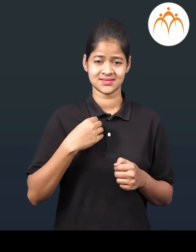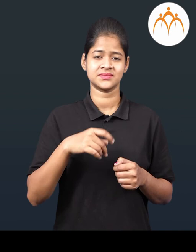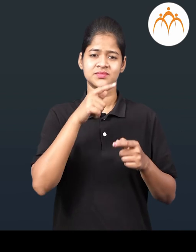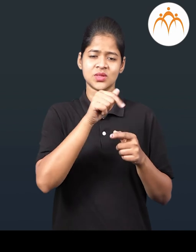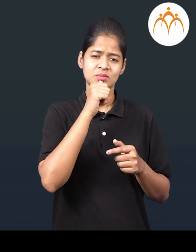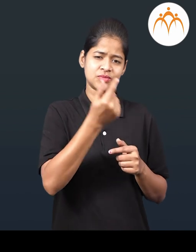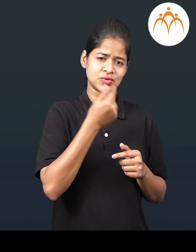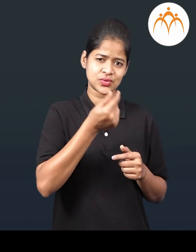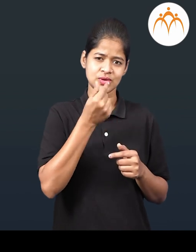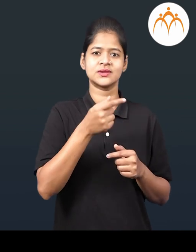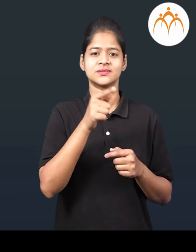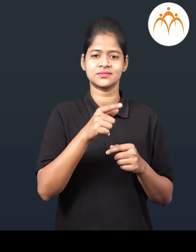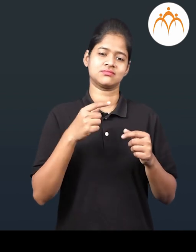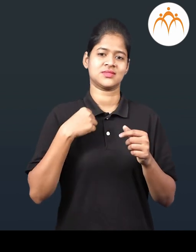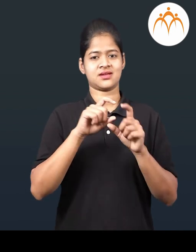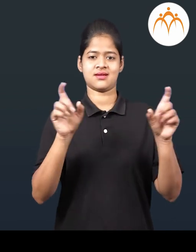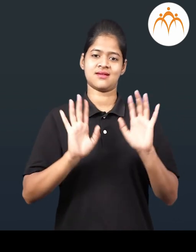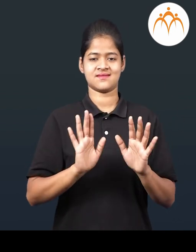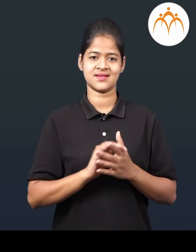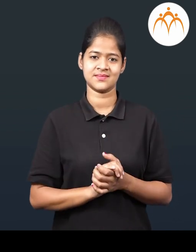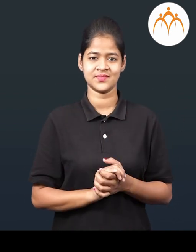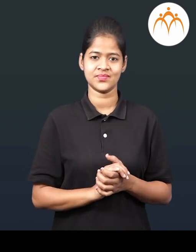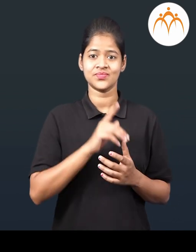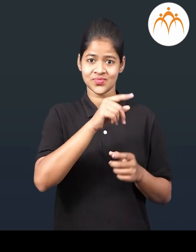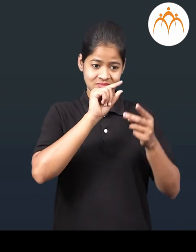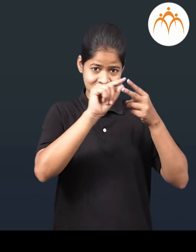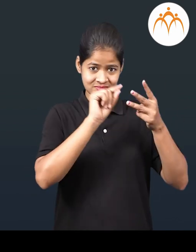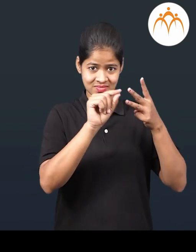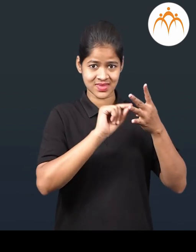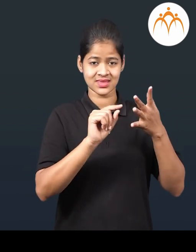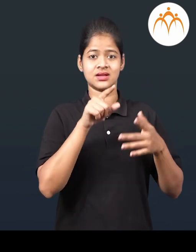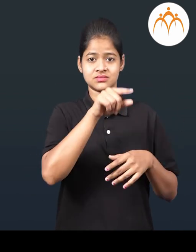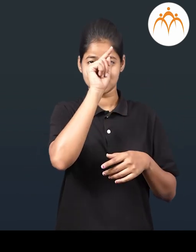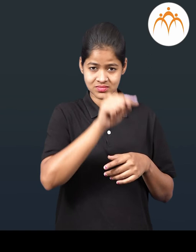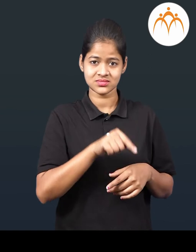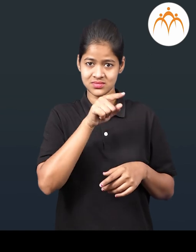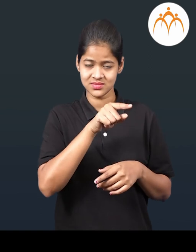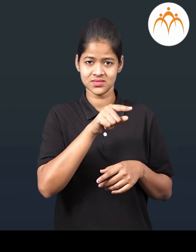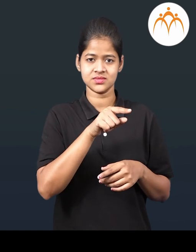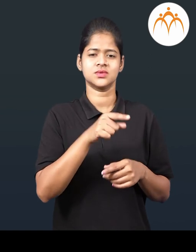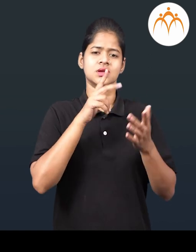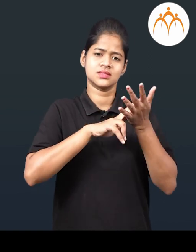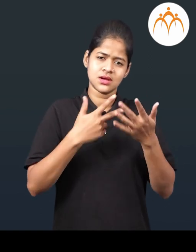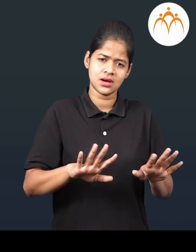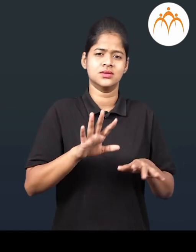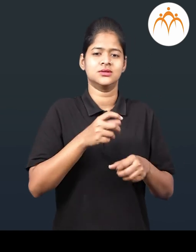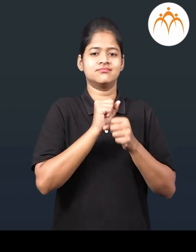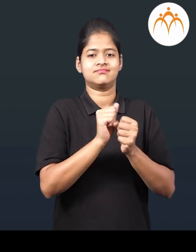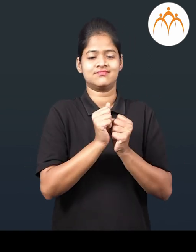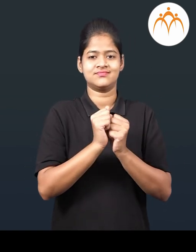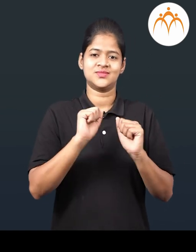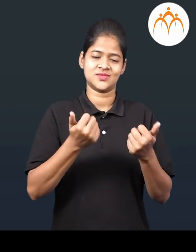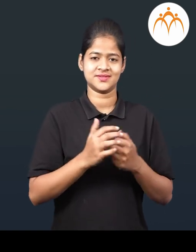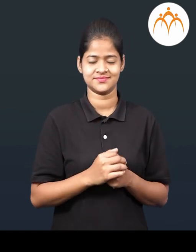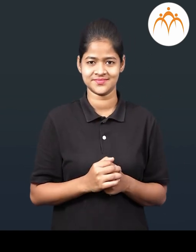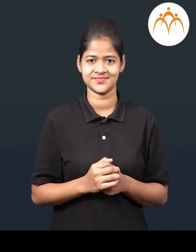સ્વચ્ચહ હુતા રિઠા હેંગણ બેટ સોડા હે કપડે દુણ્ય સથી વાપરનાચે નઈ